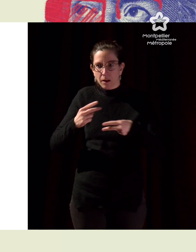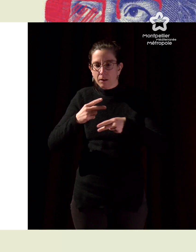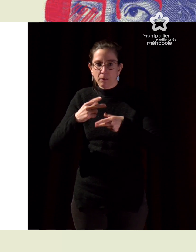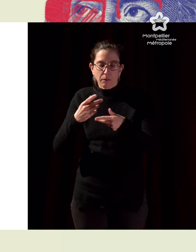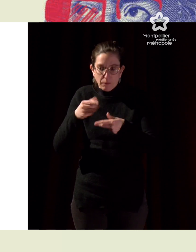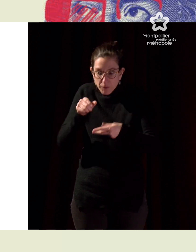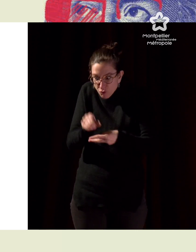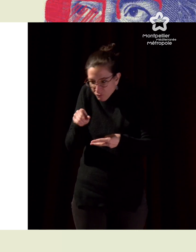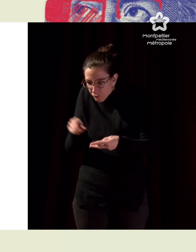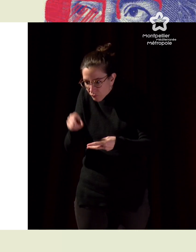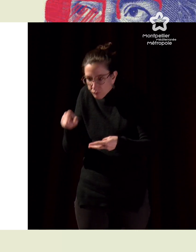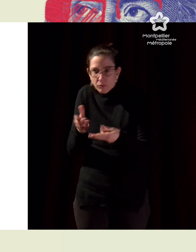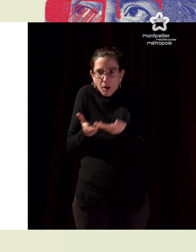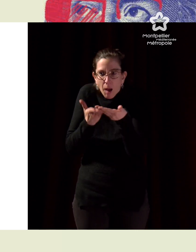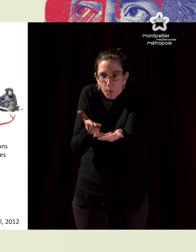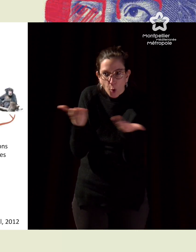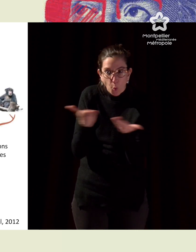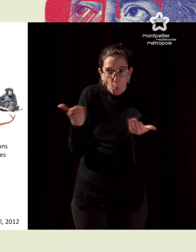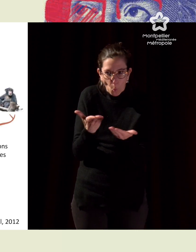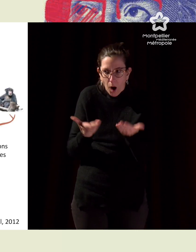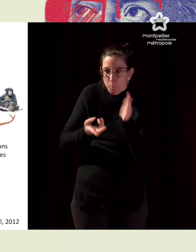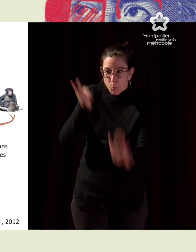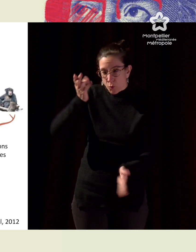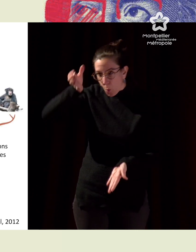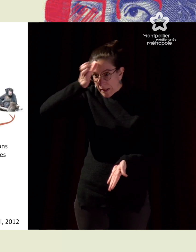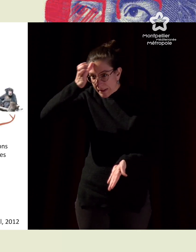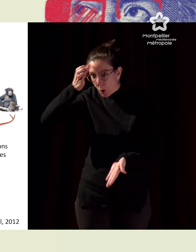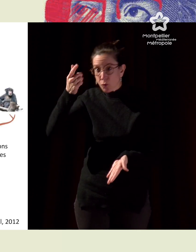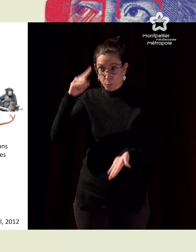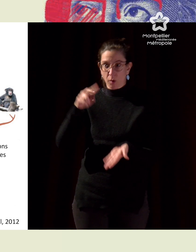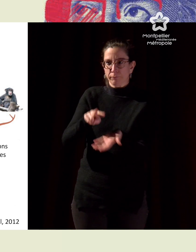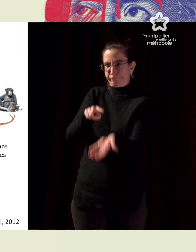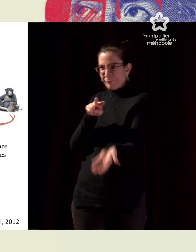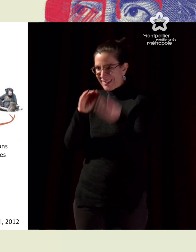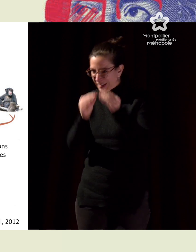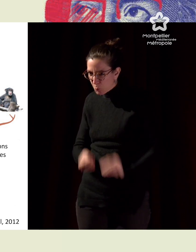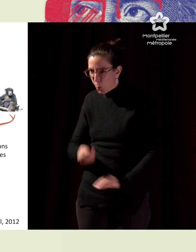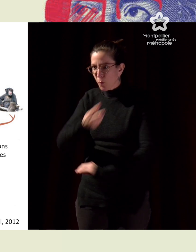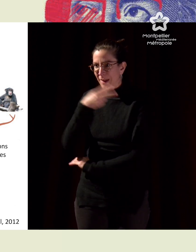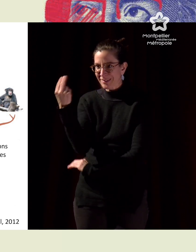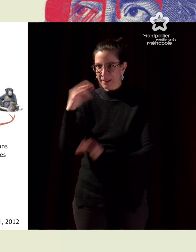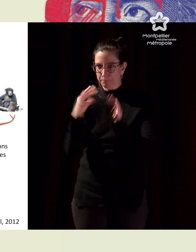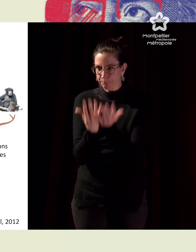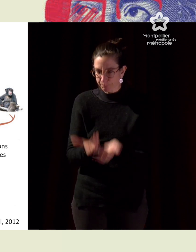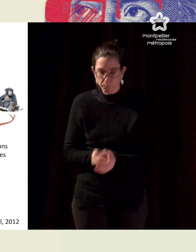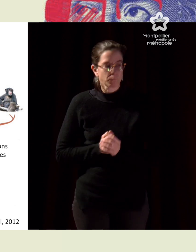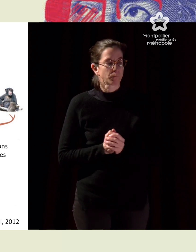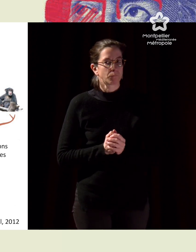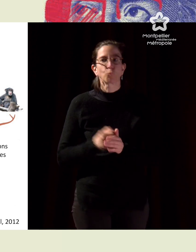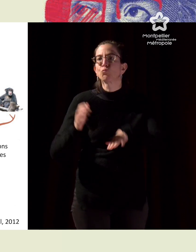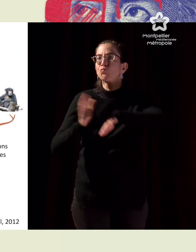connaissance de l'humanité. Alors déjà, je vous rappelle que nous sommes des